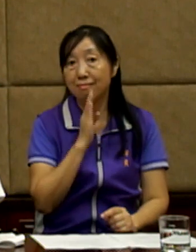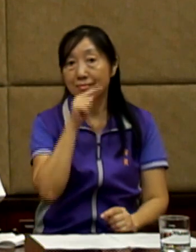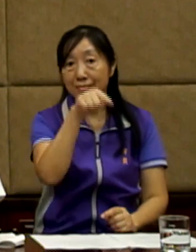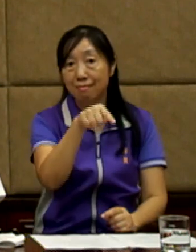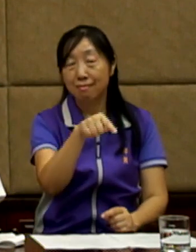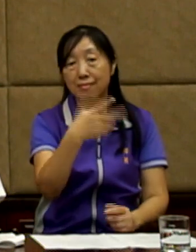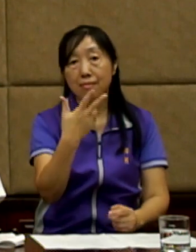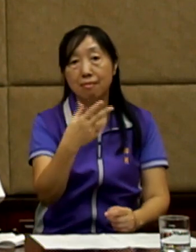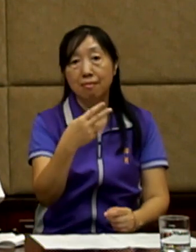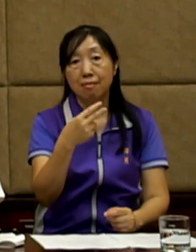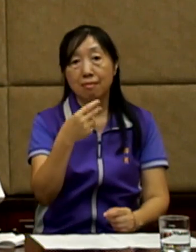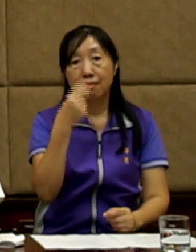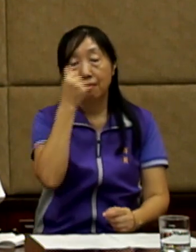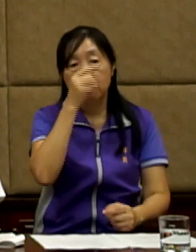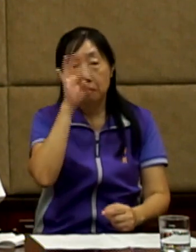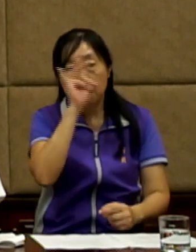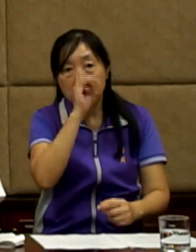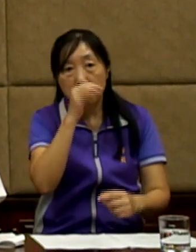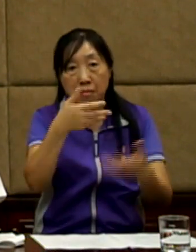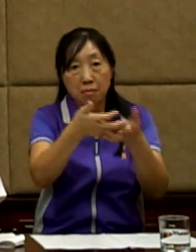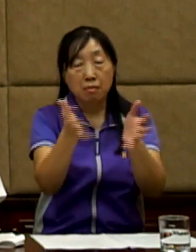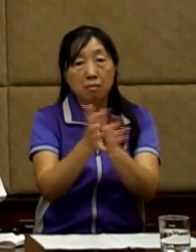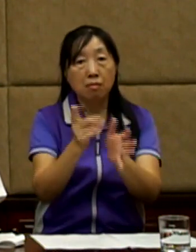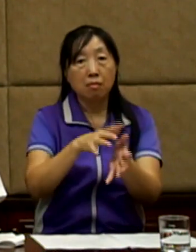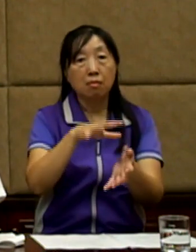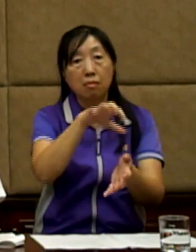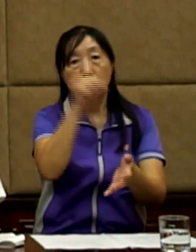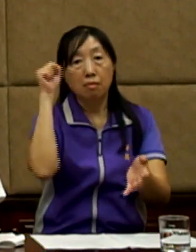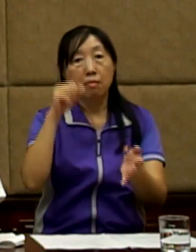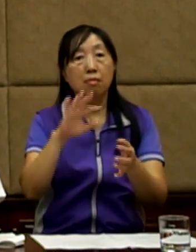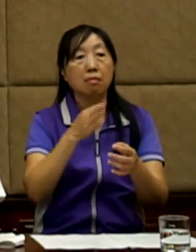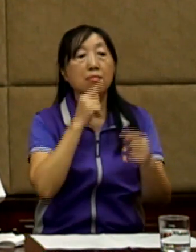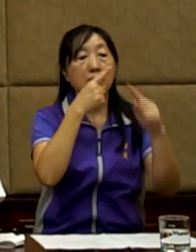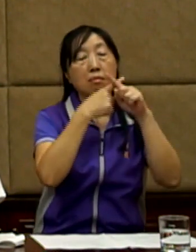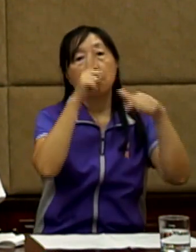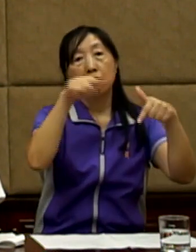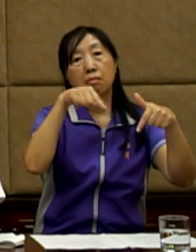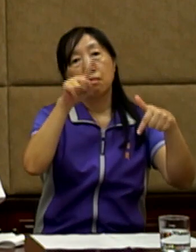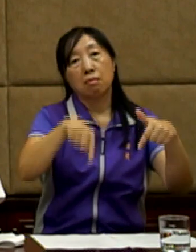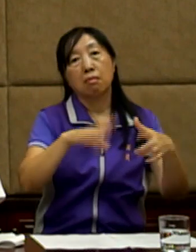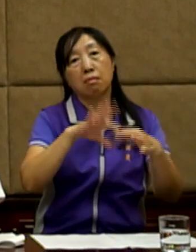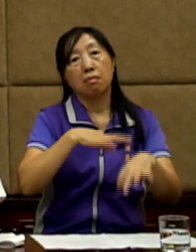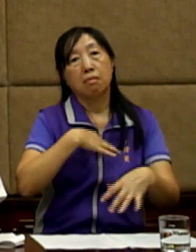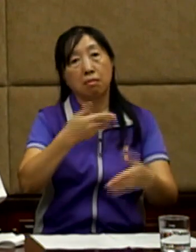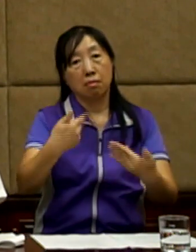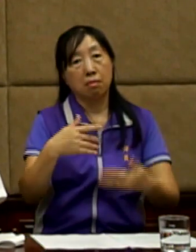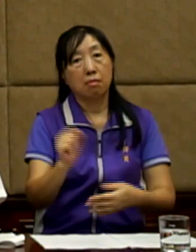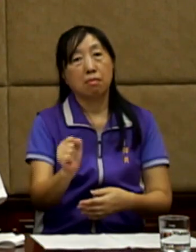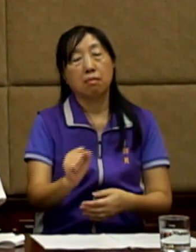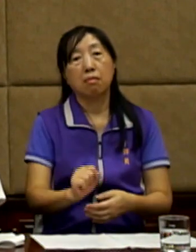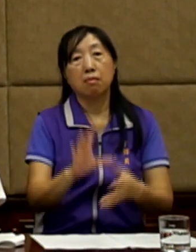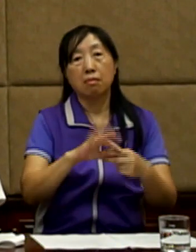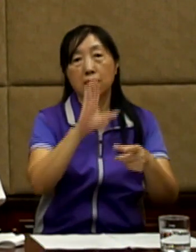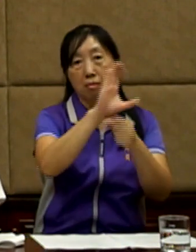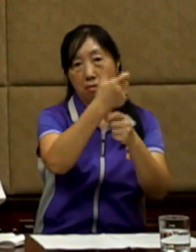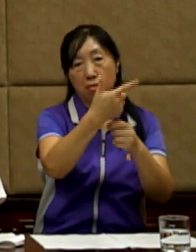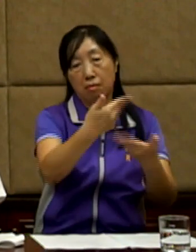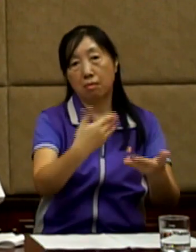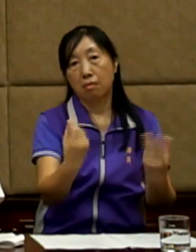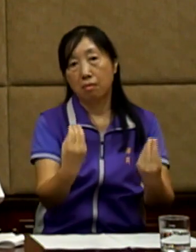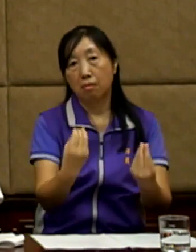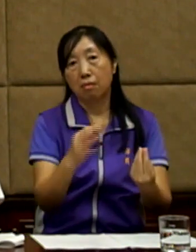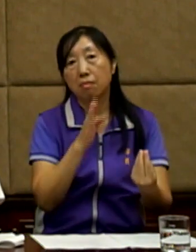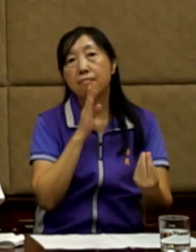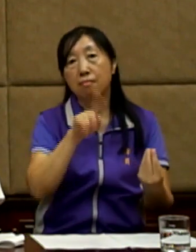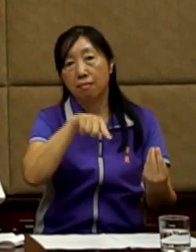的特征组已经有掌握这个资料，那他那个是密件，我们无从提供啊。那但是他96年是没有提供，后